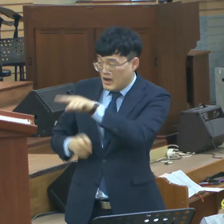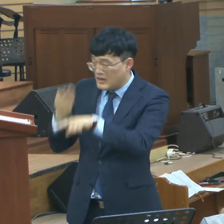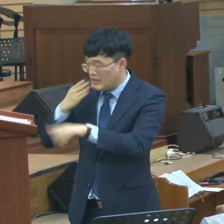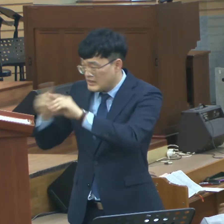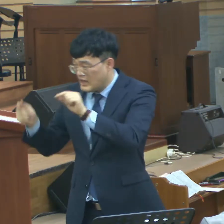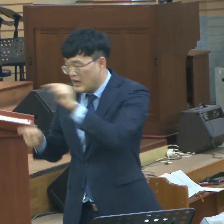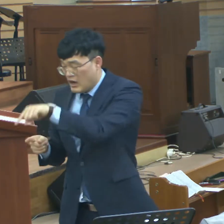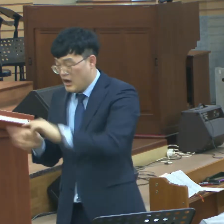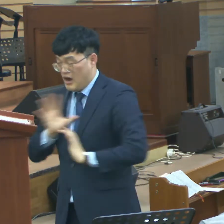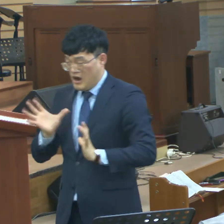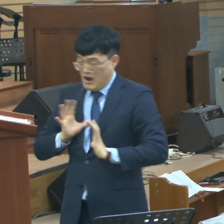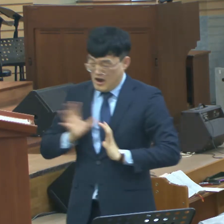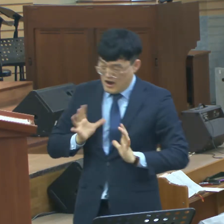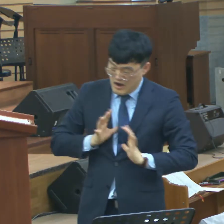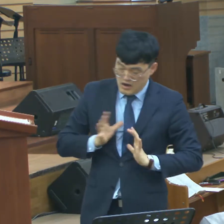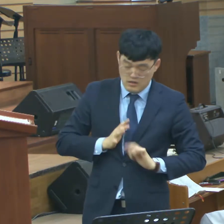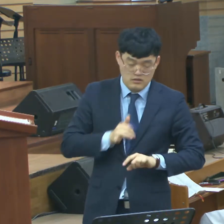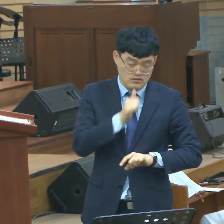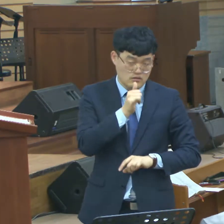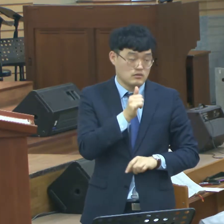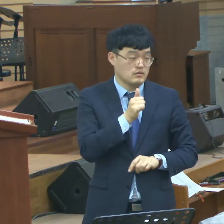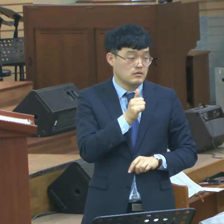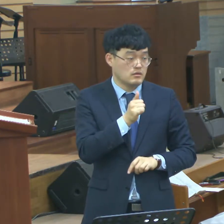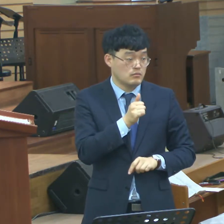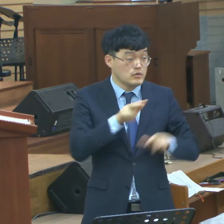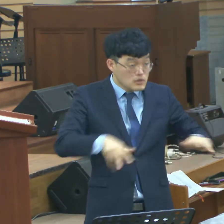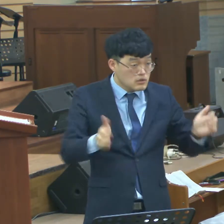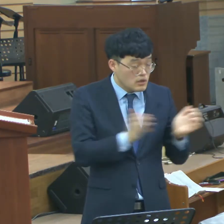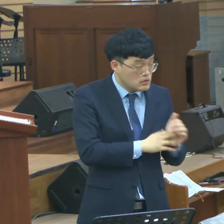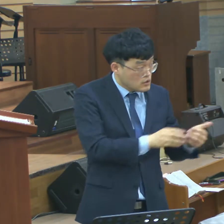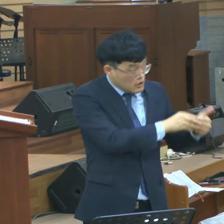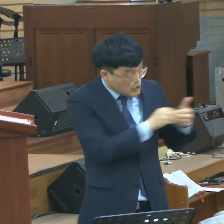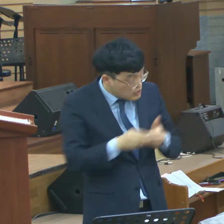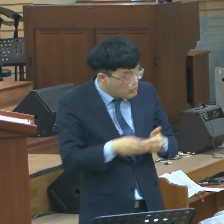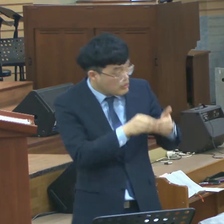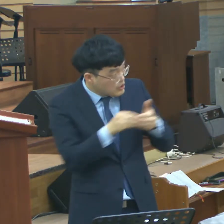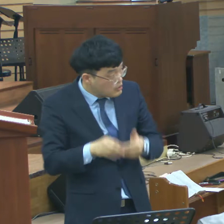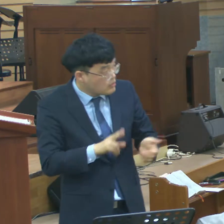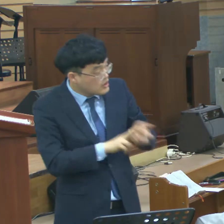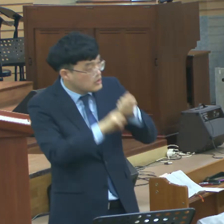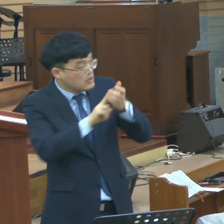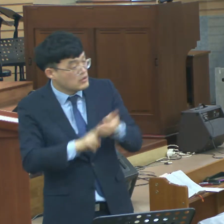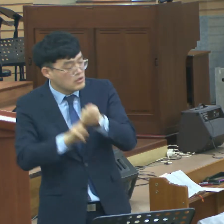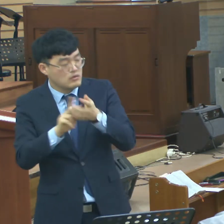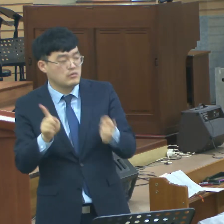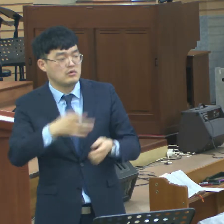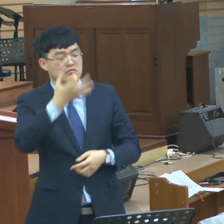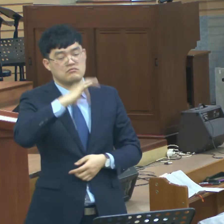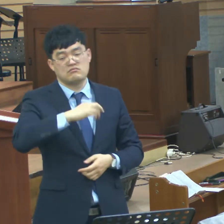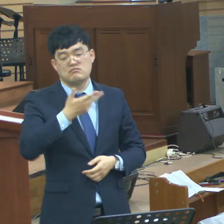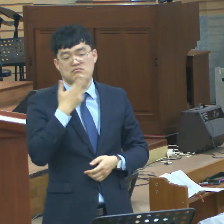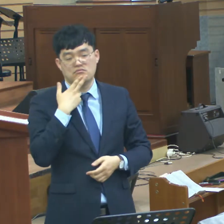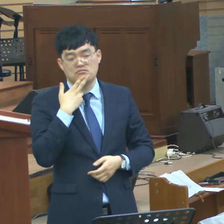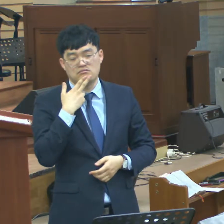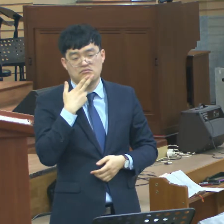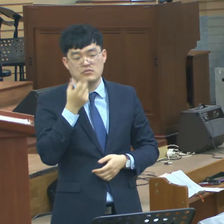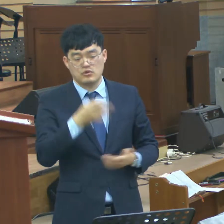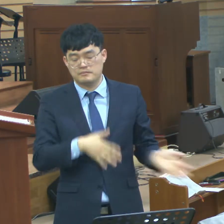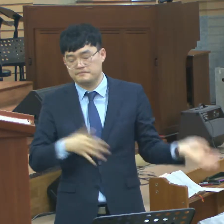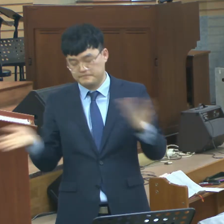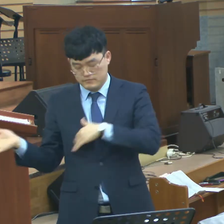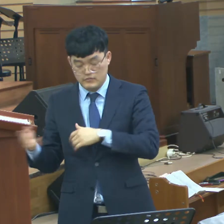되돌아가자 그랬어요. 그렇게 많이 본 기적이 도움이 안 됐던 거예요. 또 하나 기적이 도움이 안 됐던 사람들은 예수님의